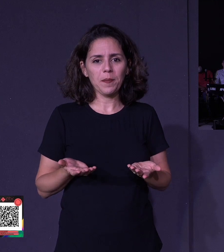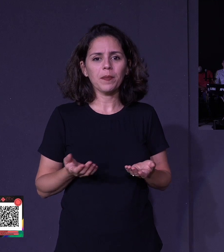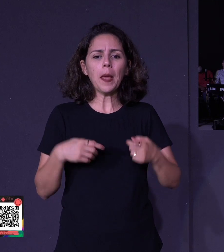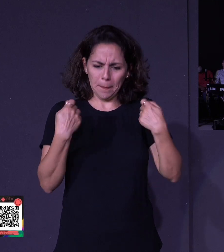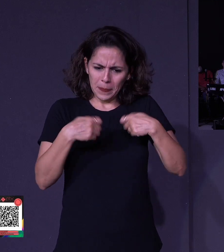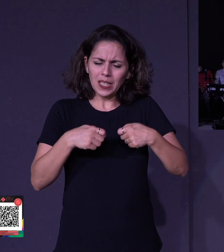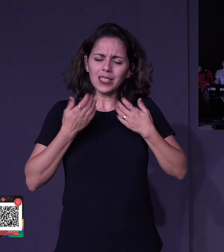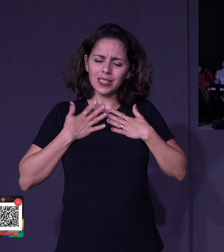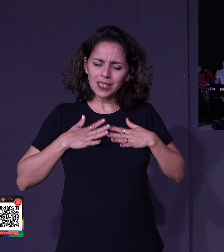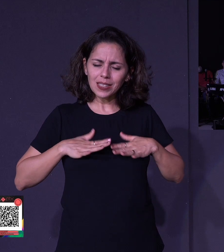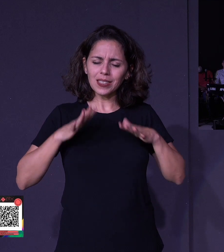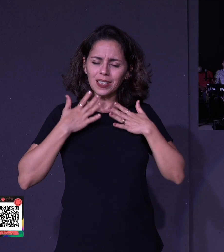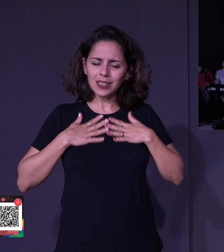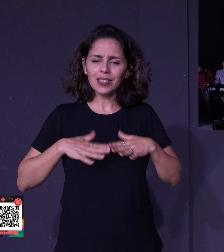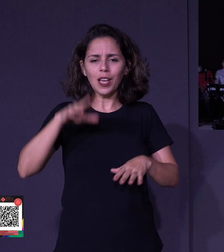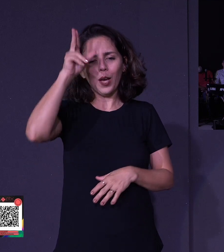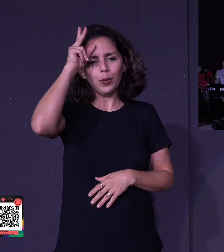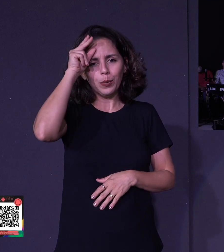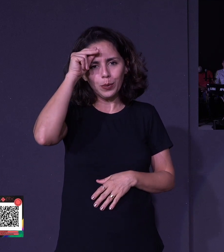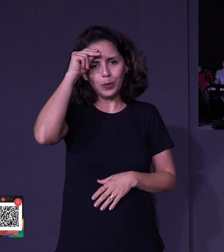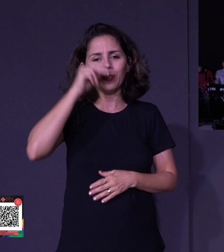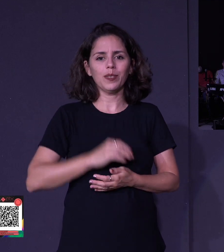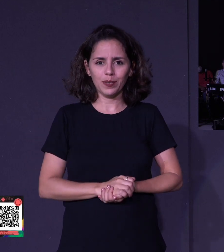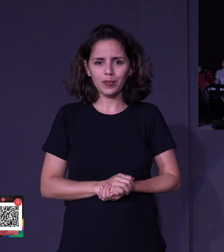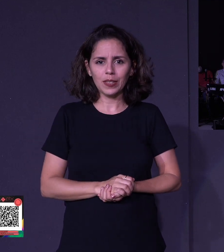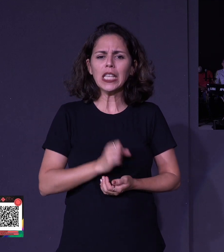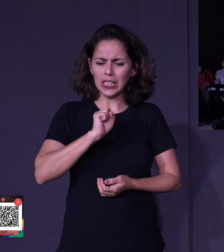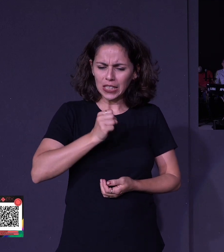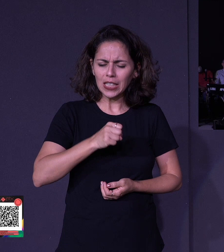promova encontros particulares.